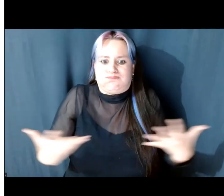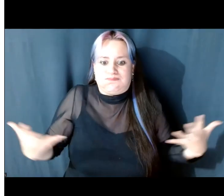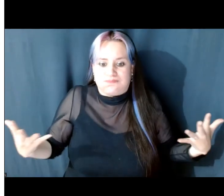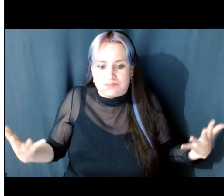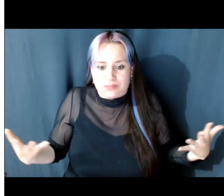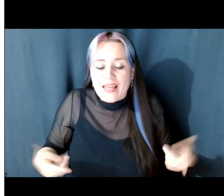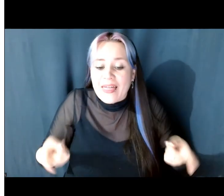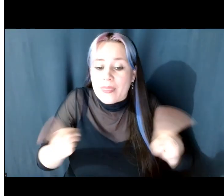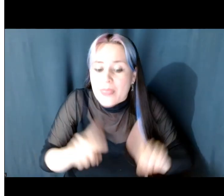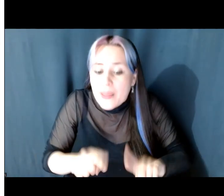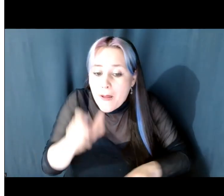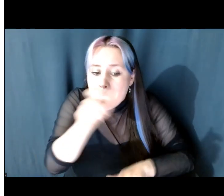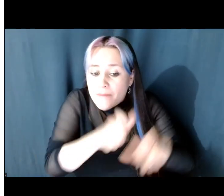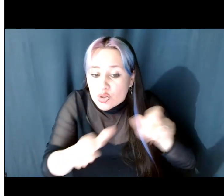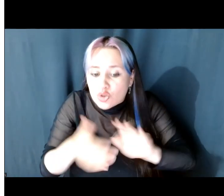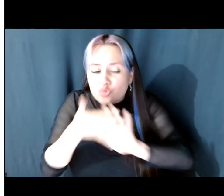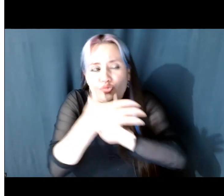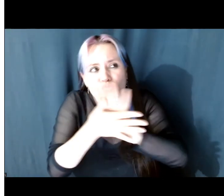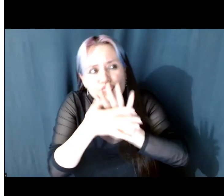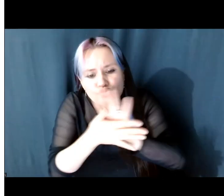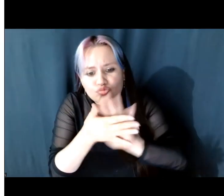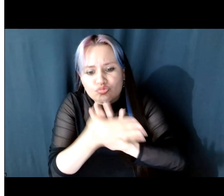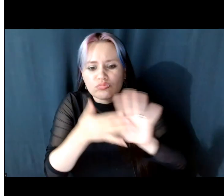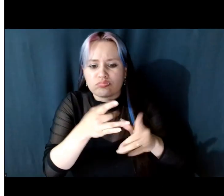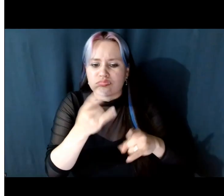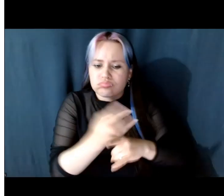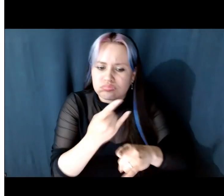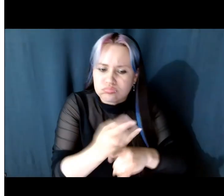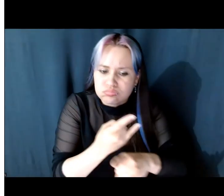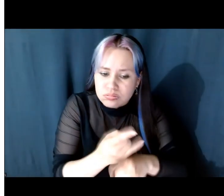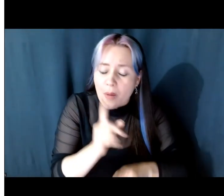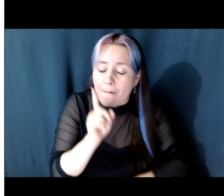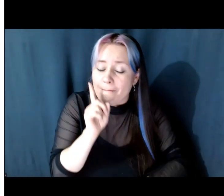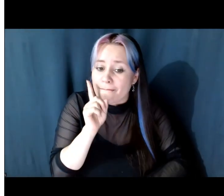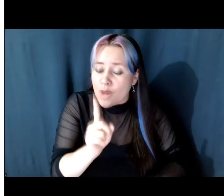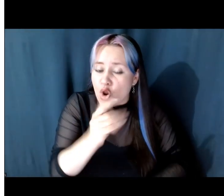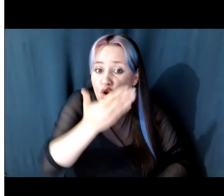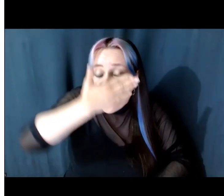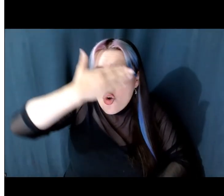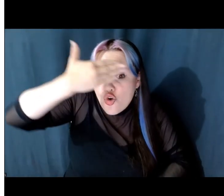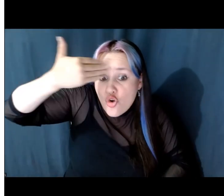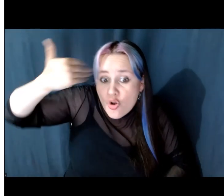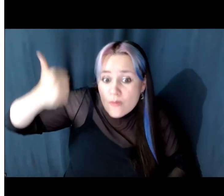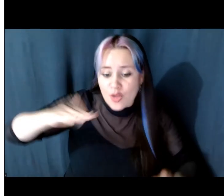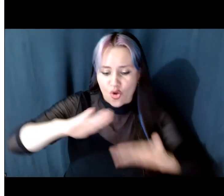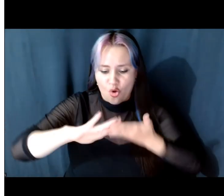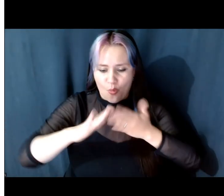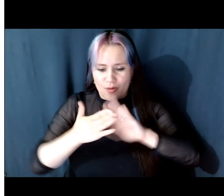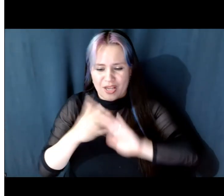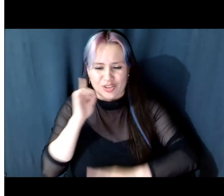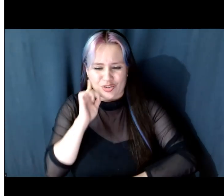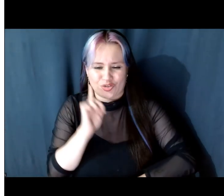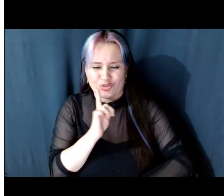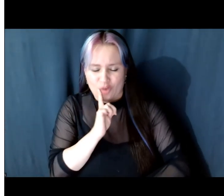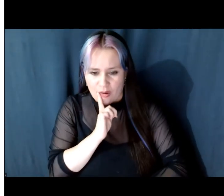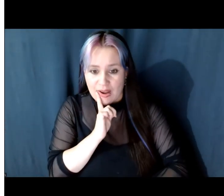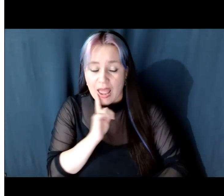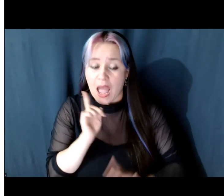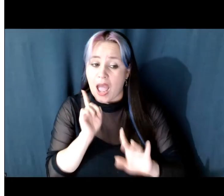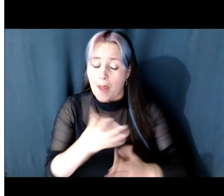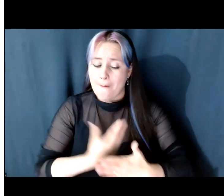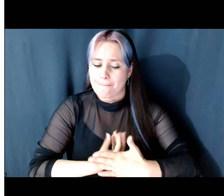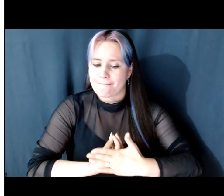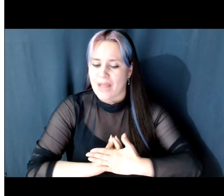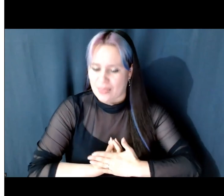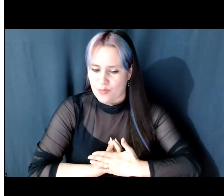tal sentido son equiparables a los pueblos y comunidades indígenas y deben poseer los derechos contundentes según lo